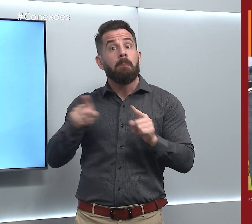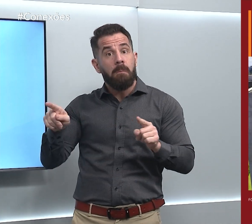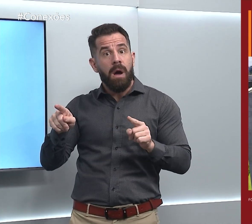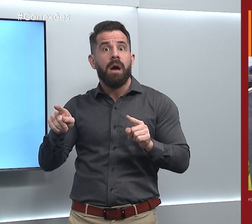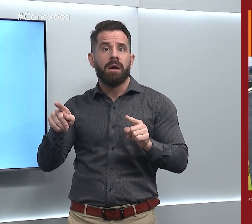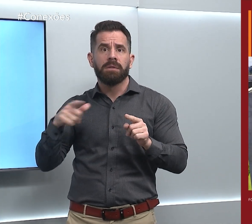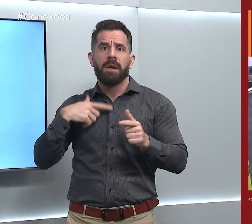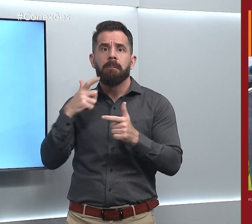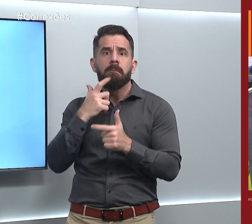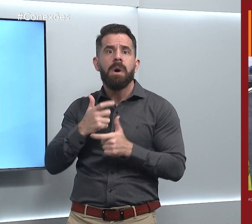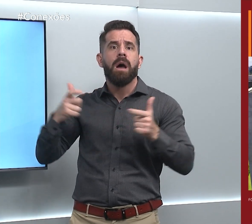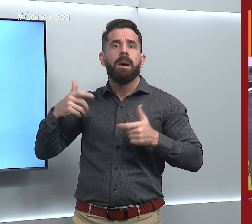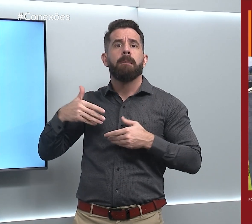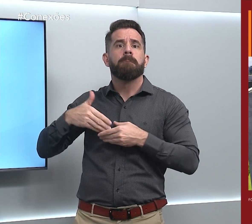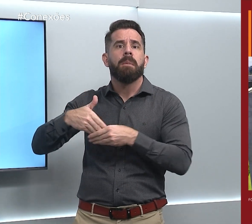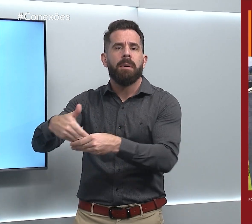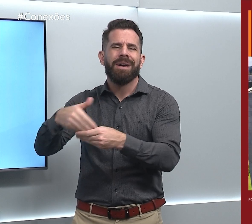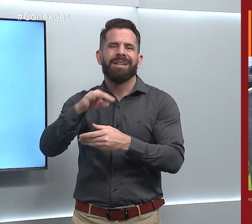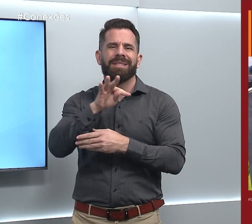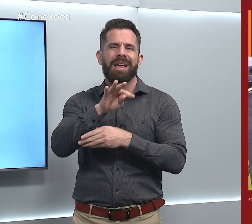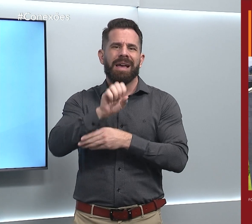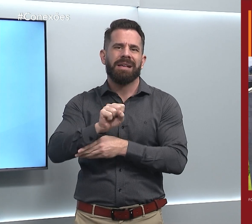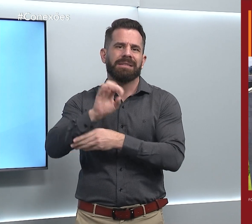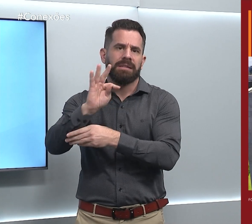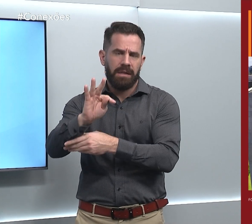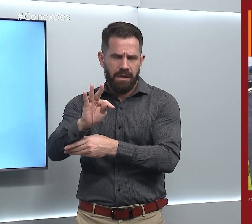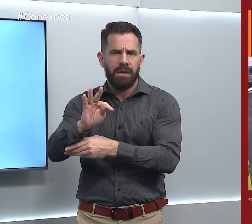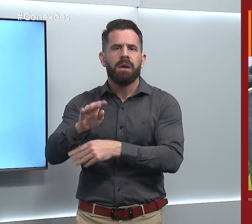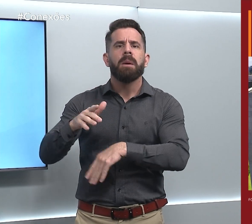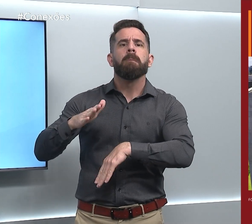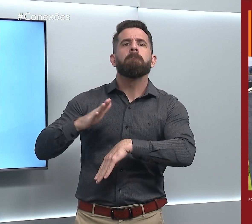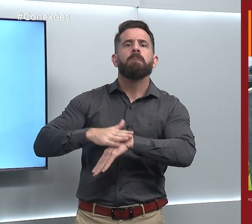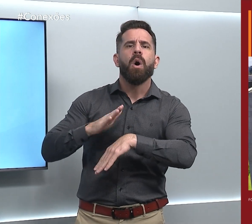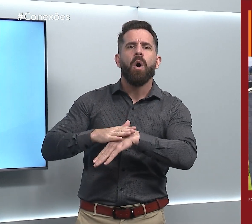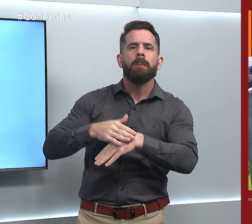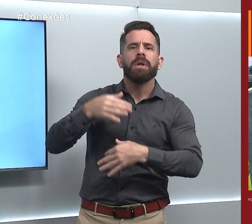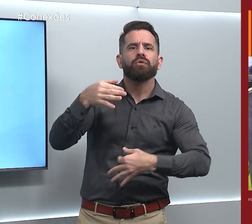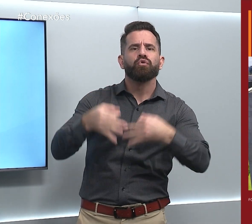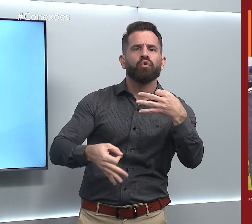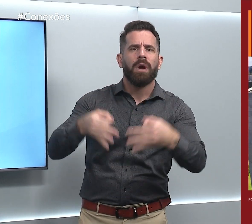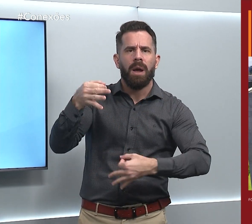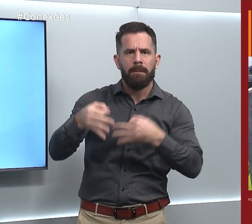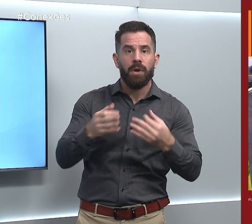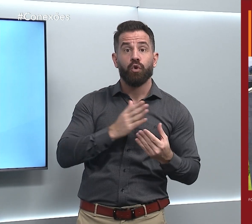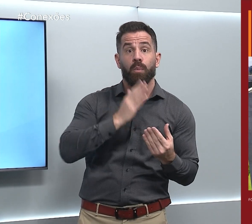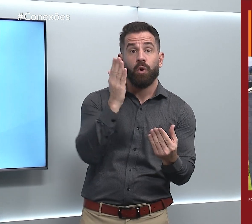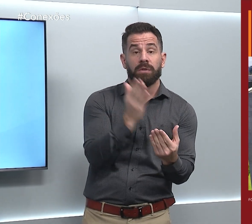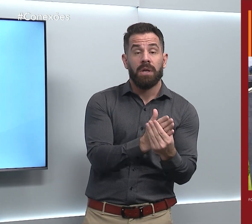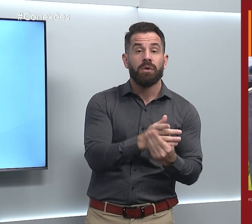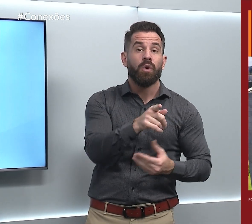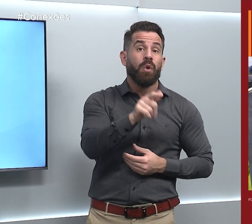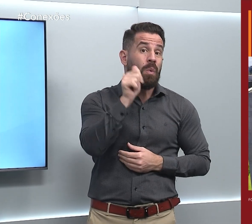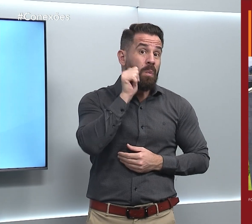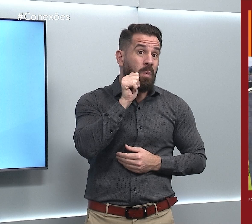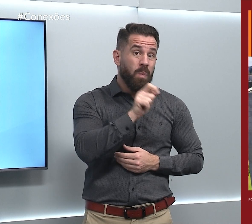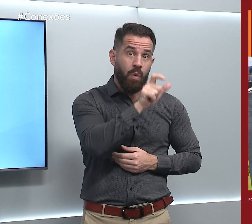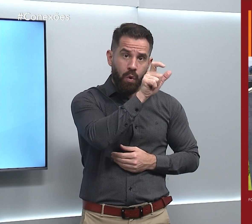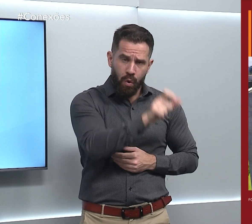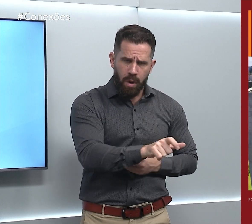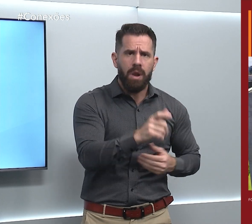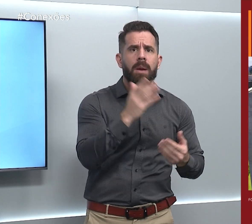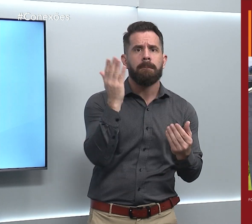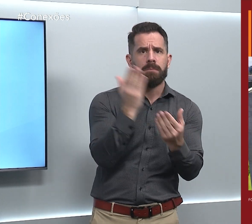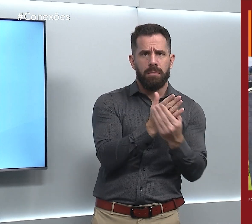plenário do TST, durante um julgamento de um processo em que uma trabalhadora estava